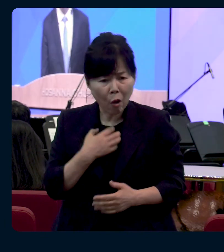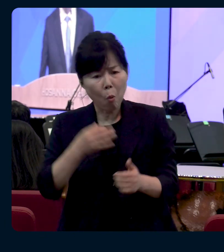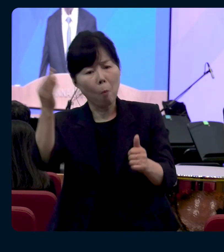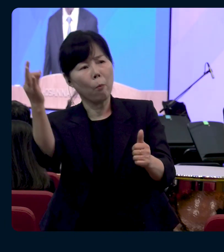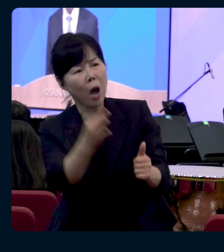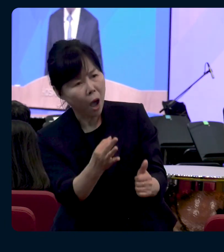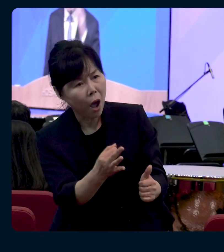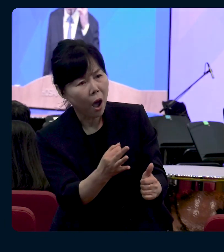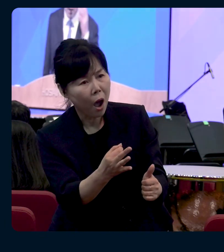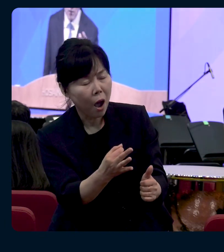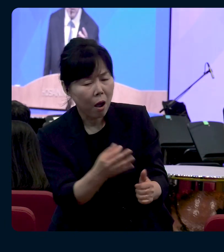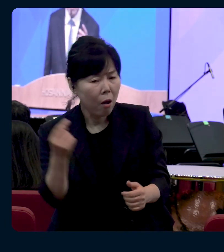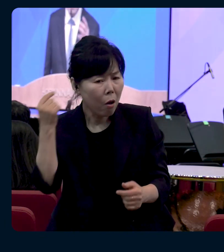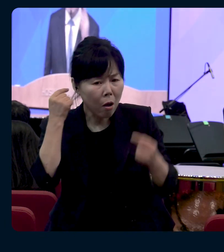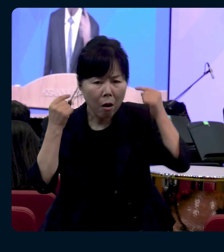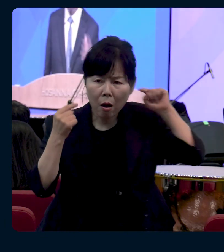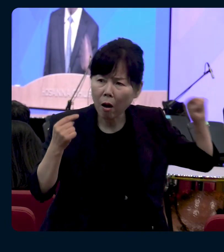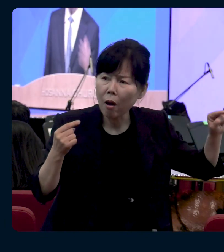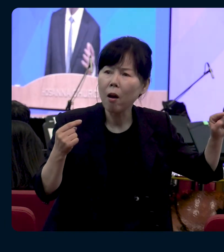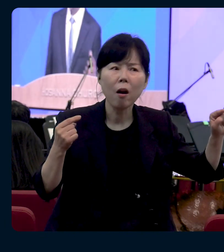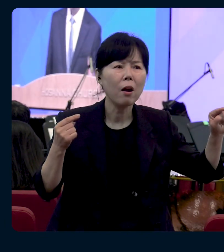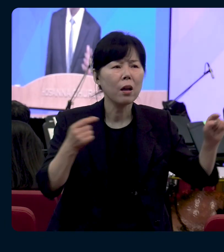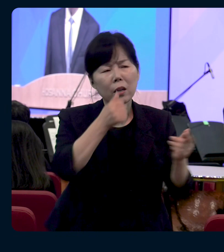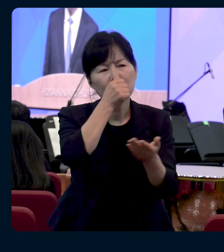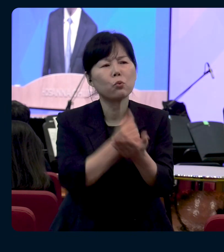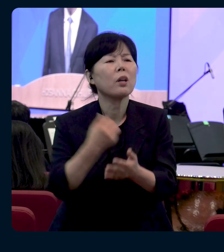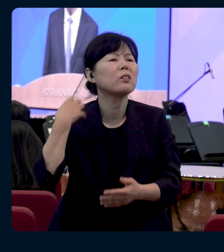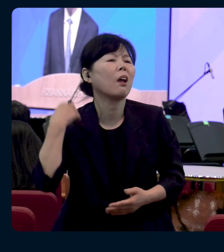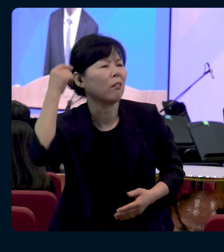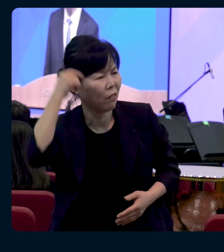보고도 듣지 않았던 그 죄책감,